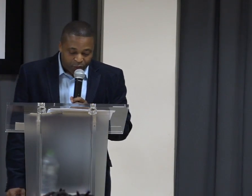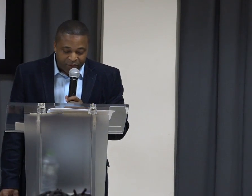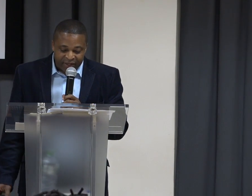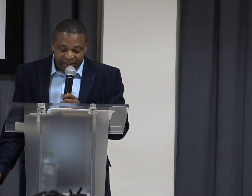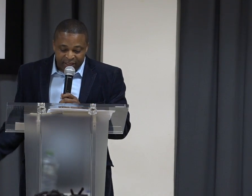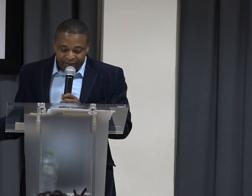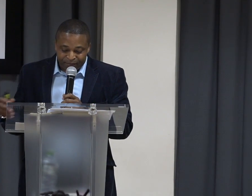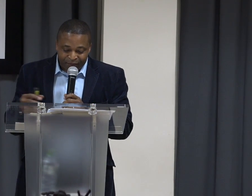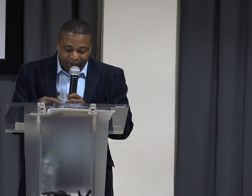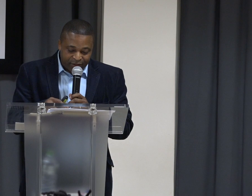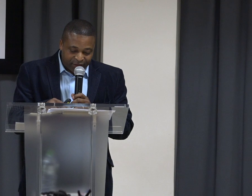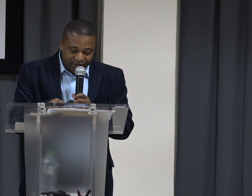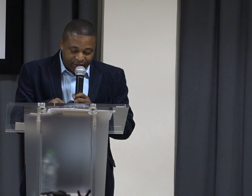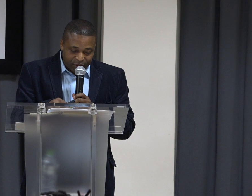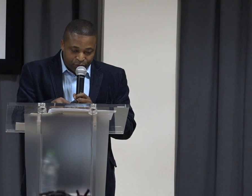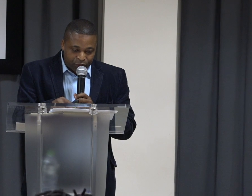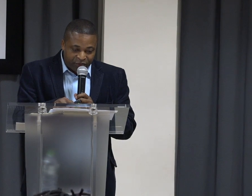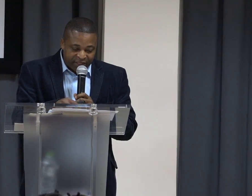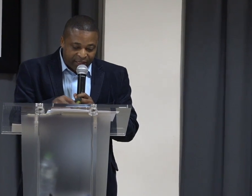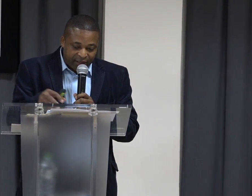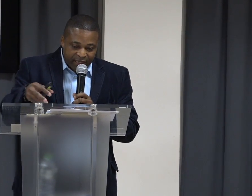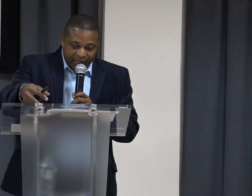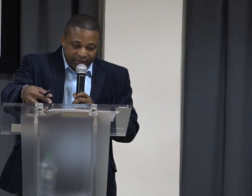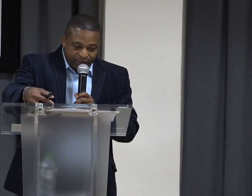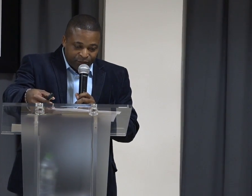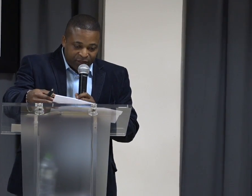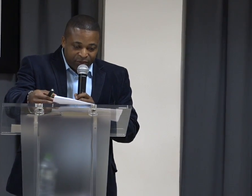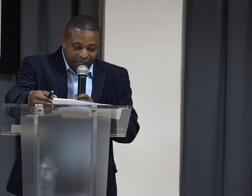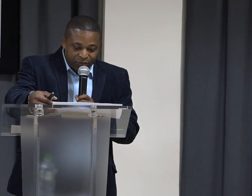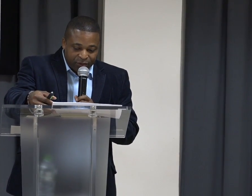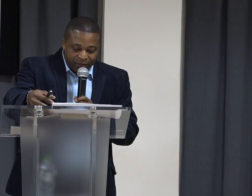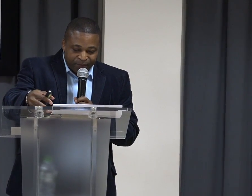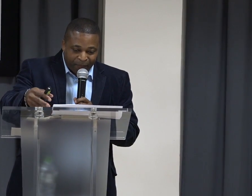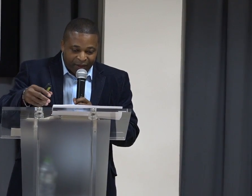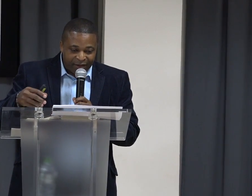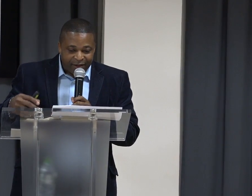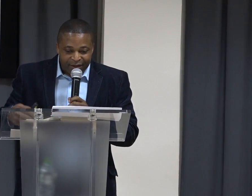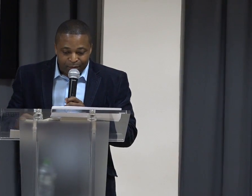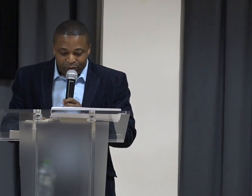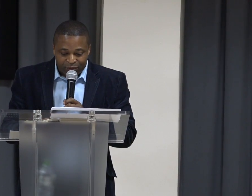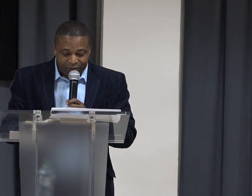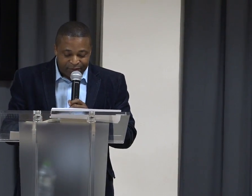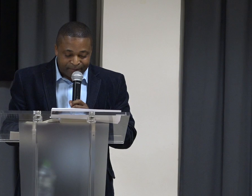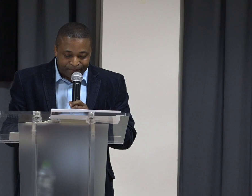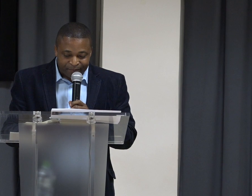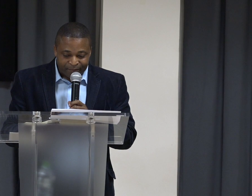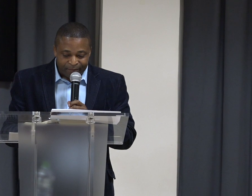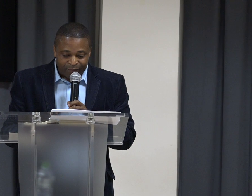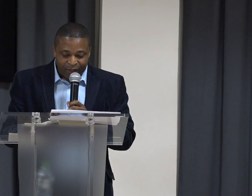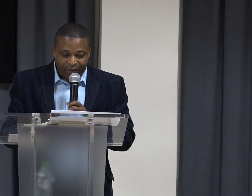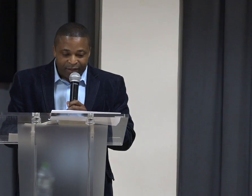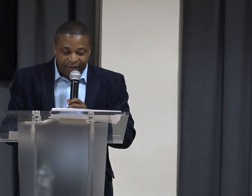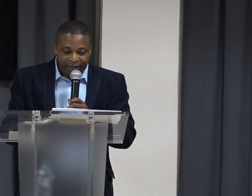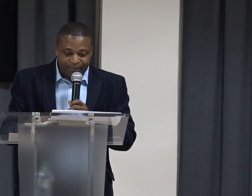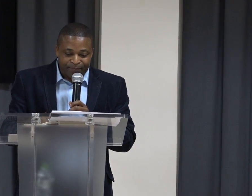du premier verset jusqu'au verset 44. Donc c'est une lecture importante.